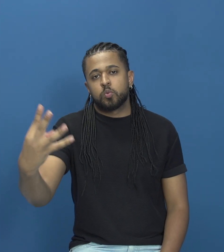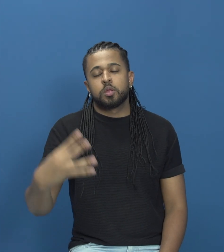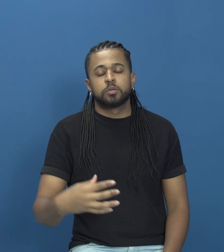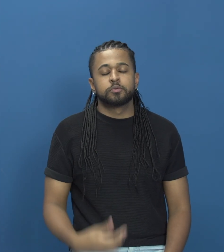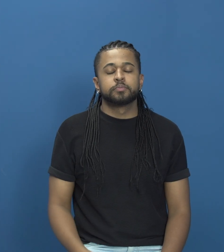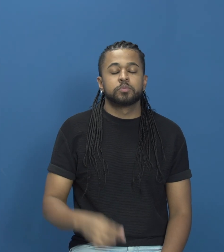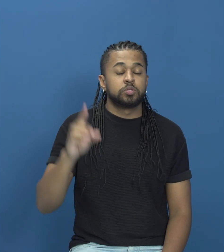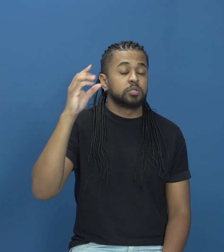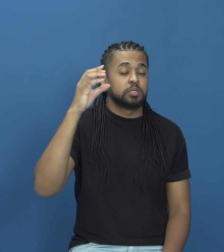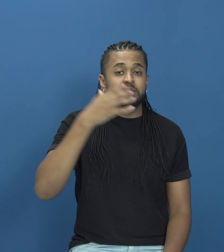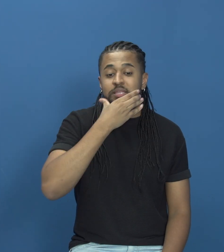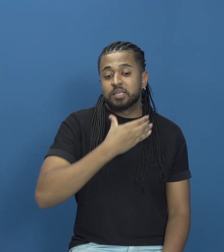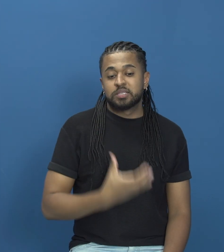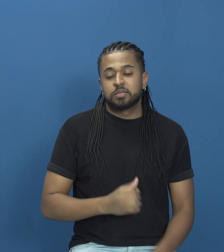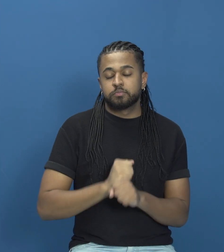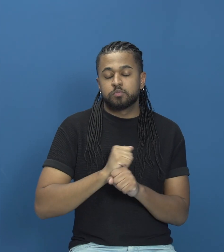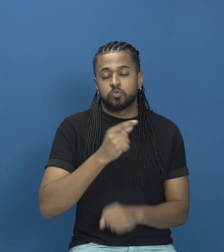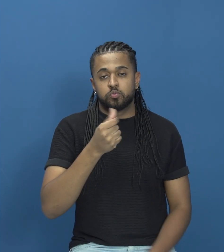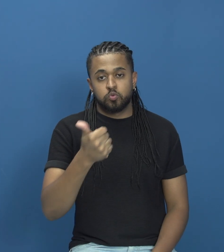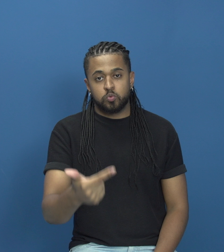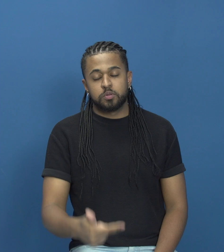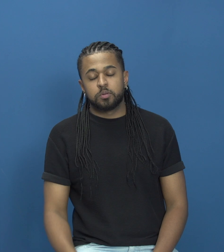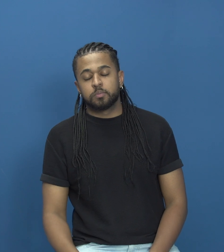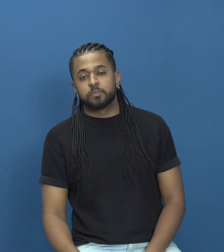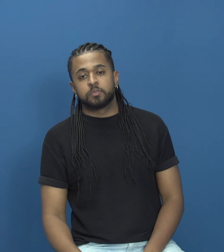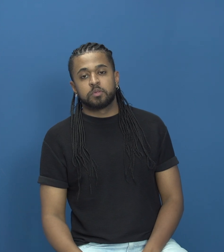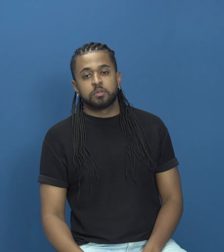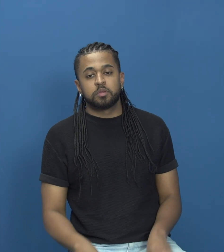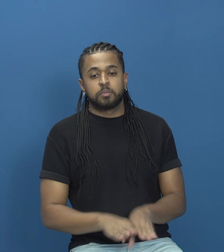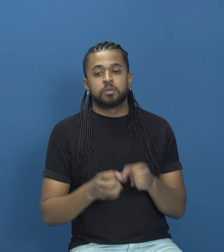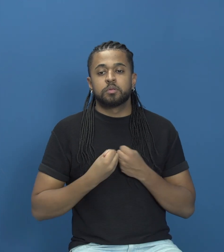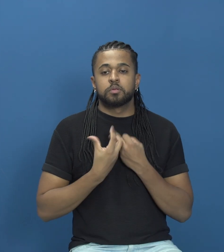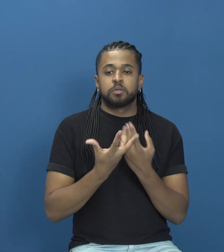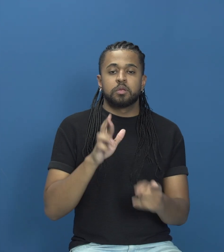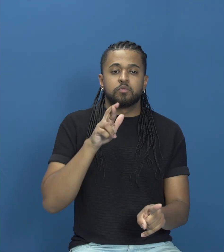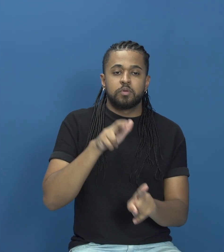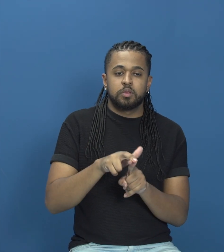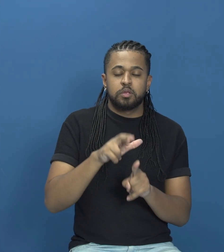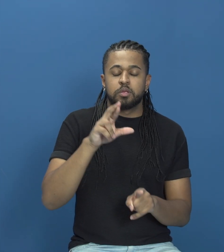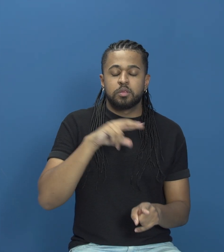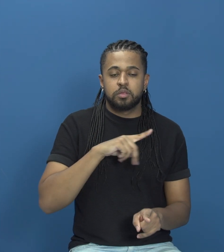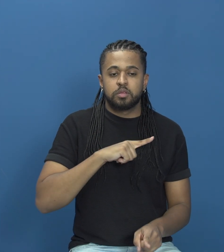12.764, de dezembro de 2012, com expressa referência ao código correspondente